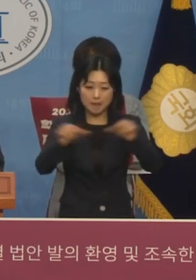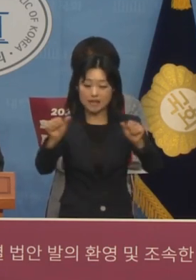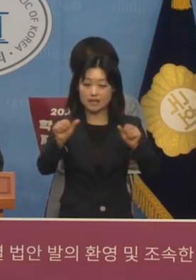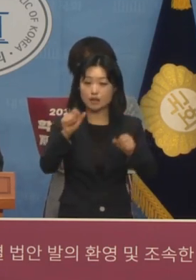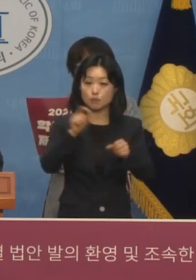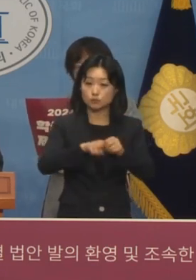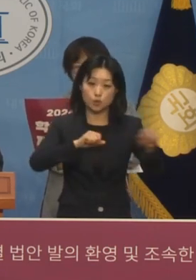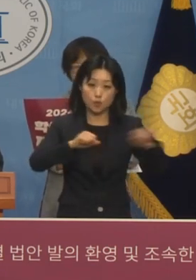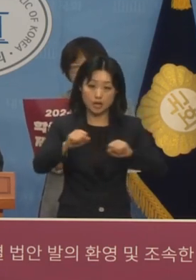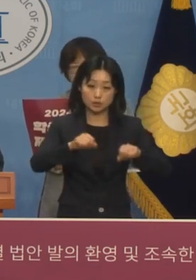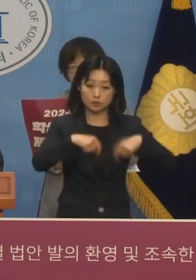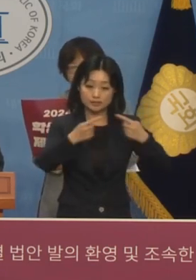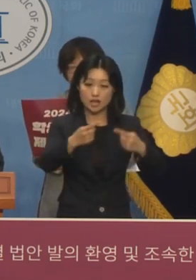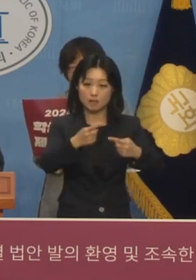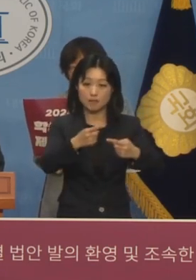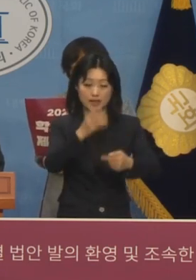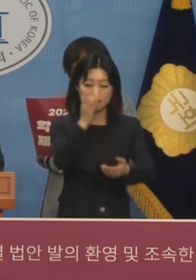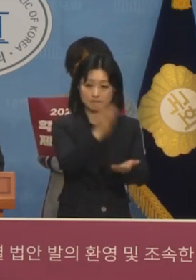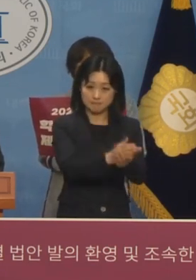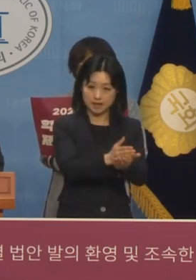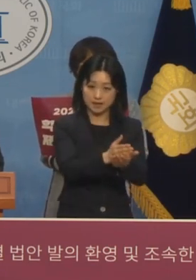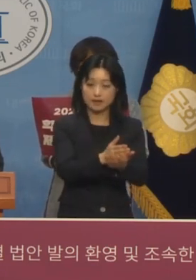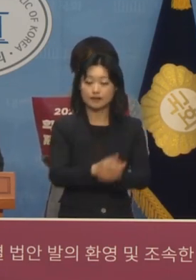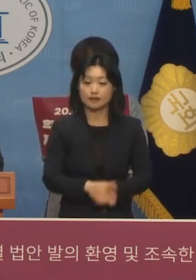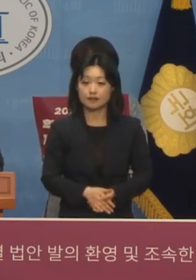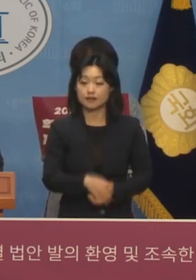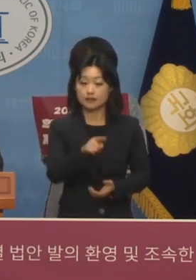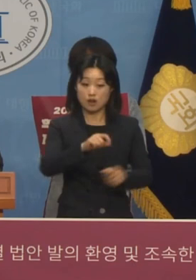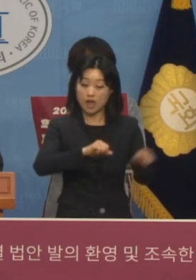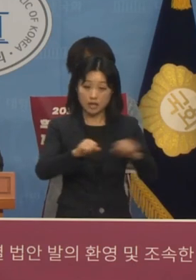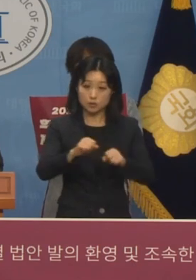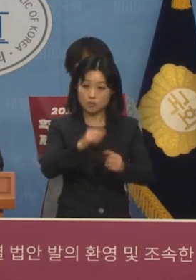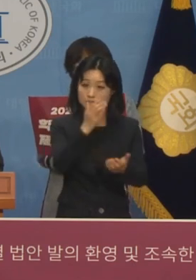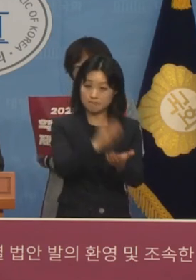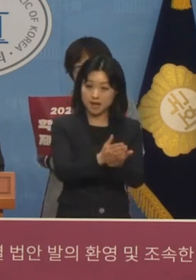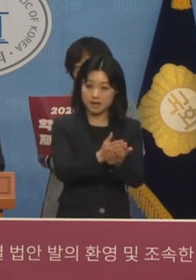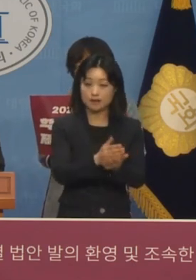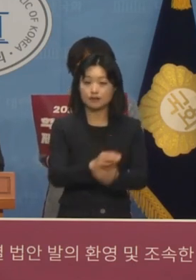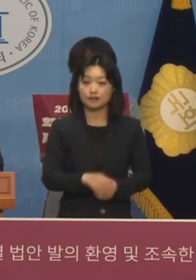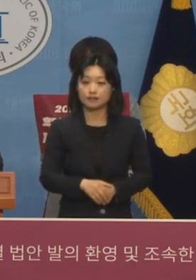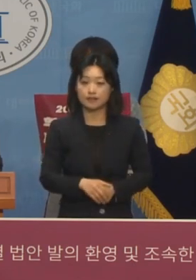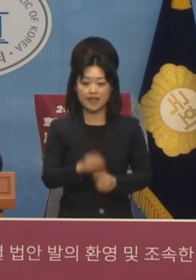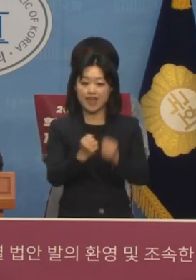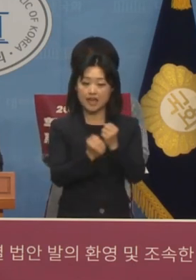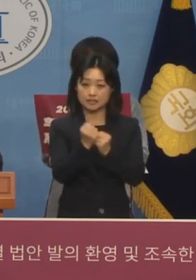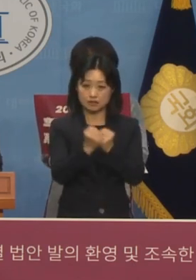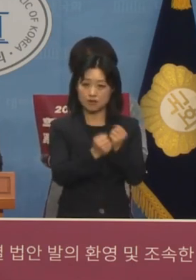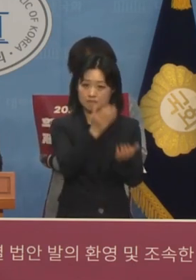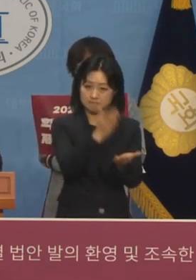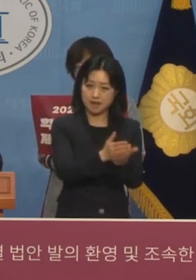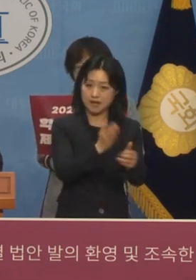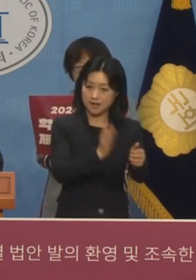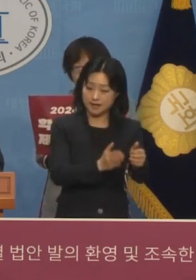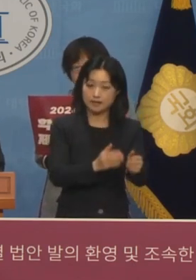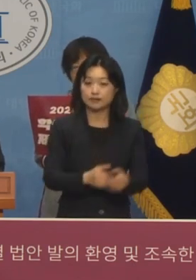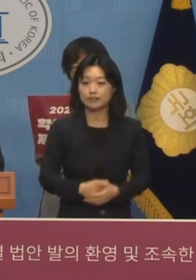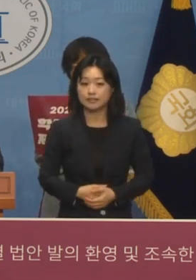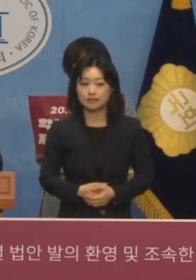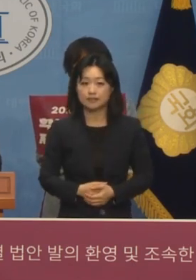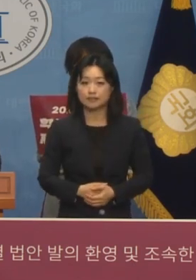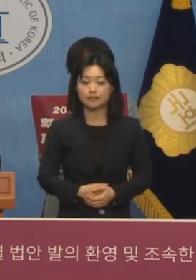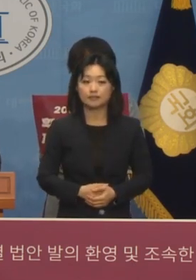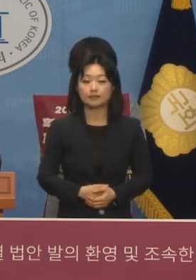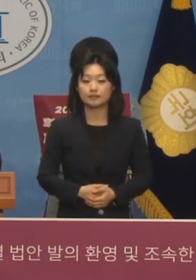위한 활동에 가담할 권리가 있다고 암시하거나 그런 행동을 할 권리가 있다는 식으로 해석해서는 절대로 안 된다.